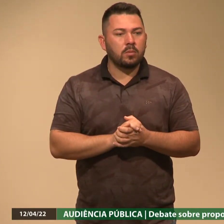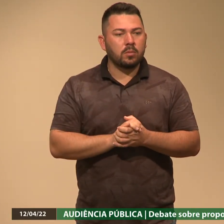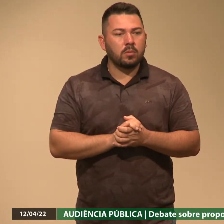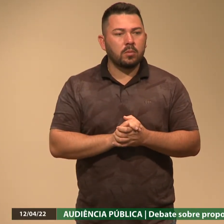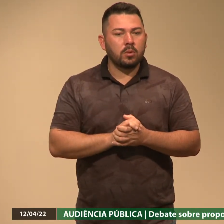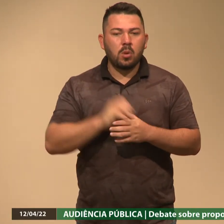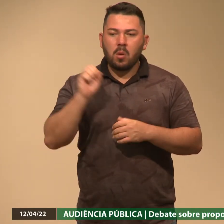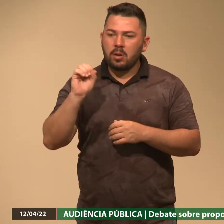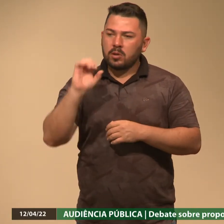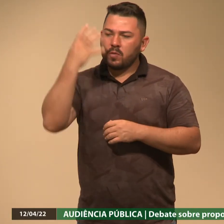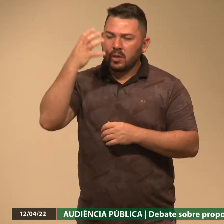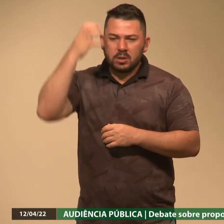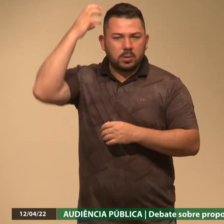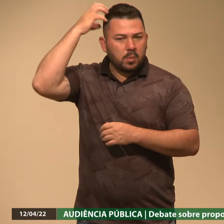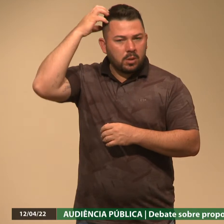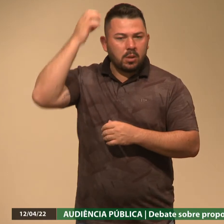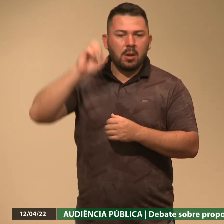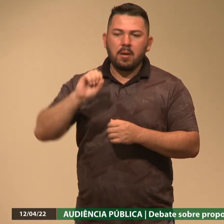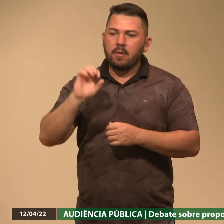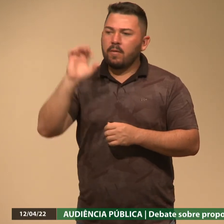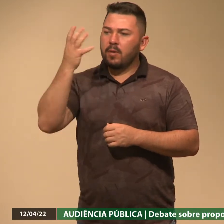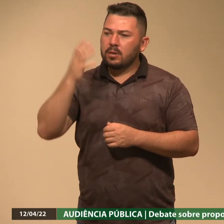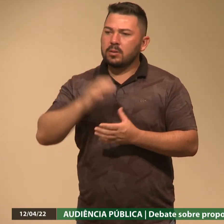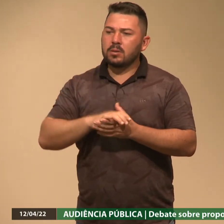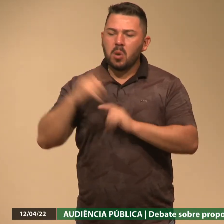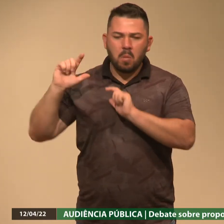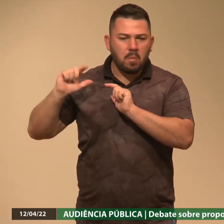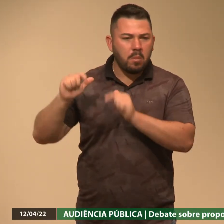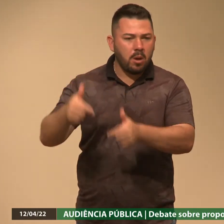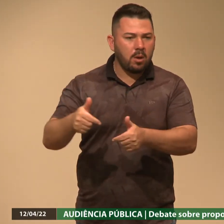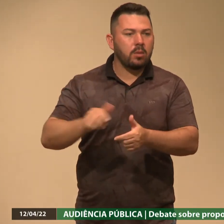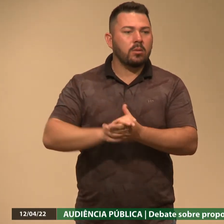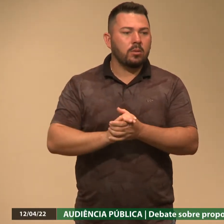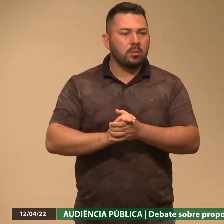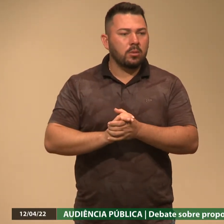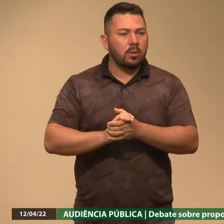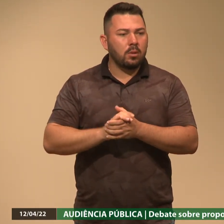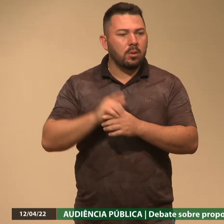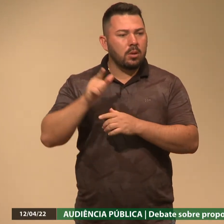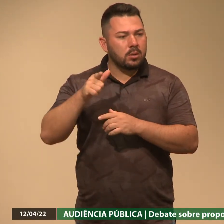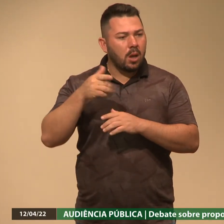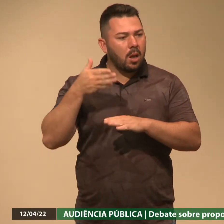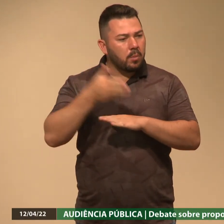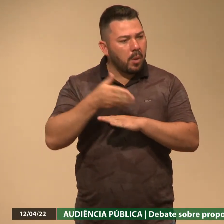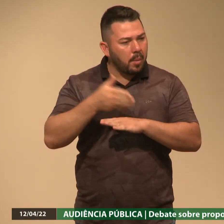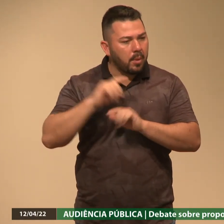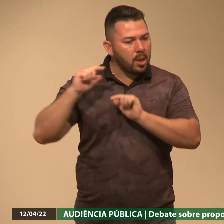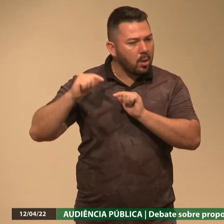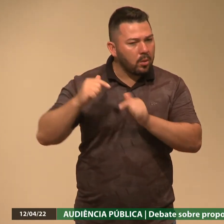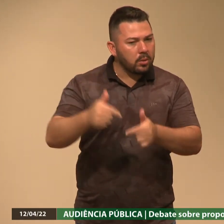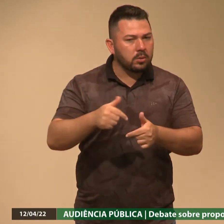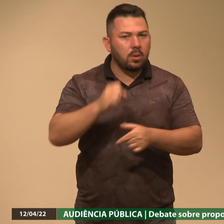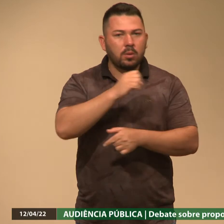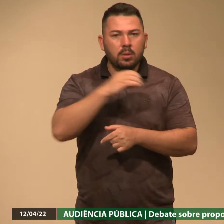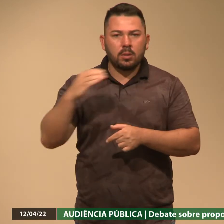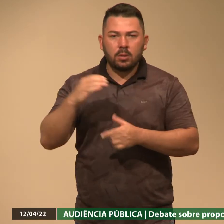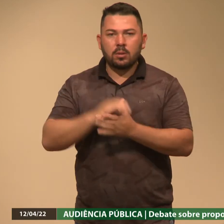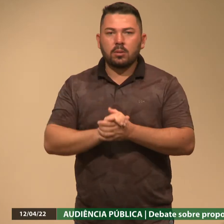as festas de majestades as festas que são tradicionais desde a nossa colonização o Catarinense